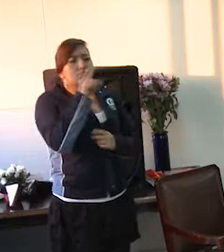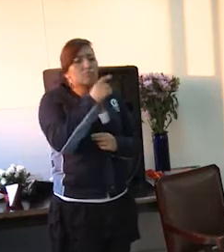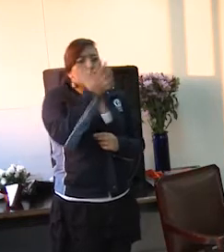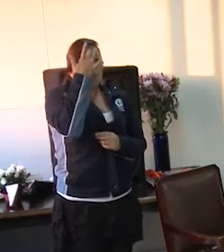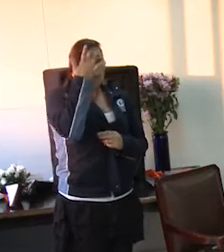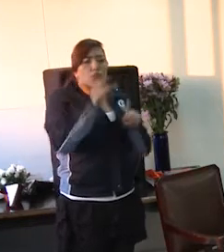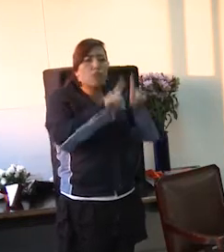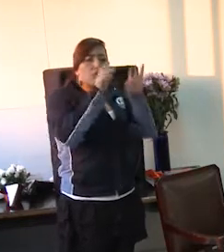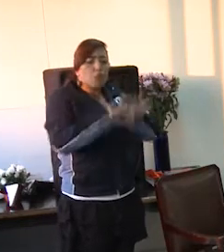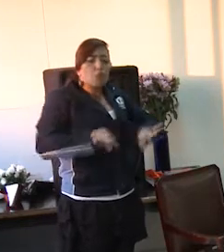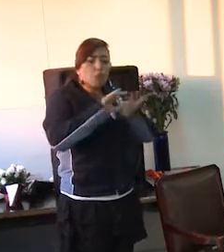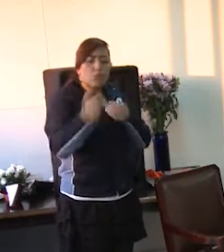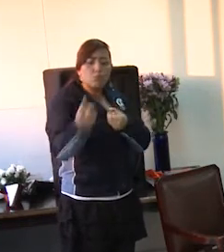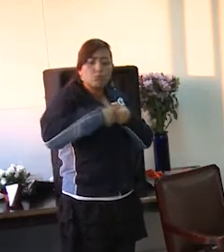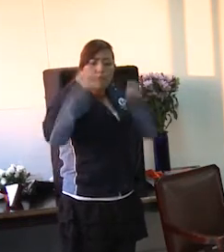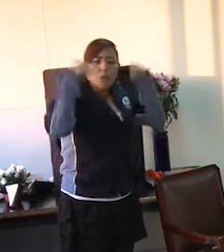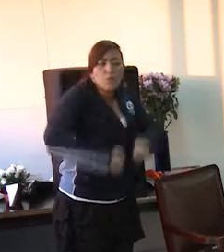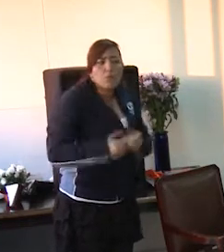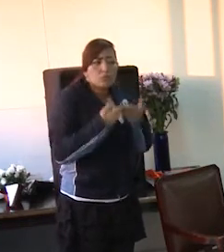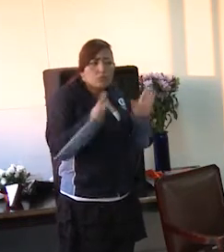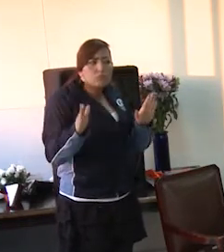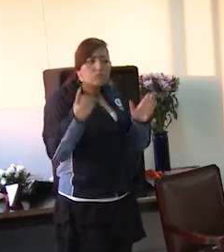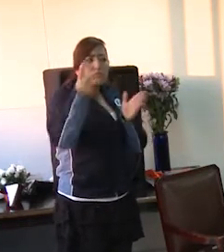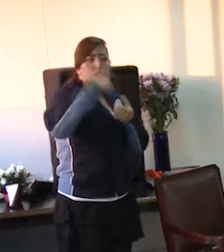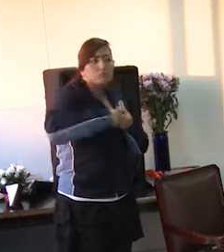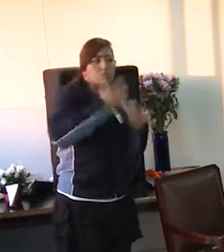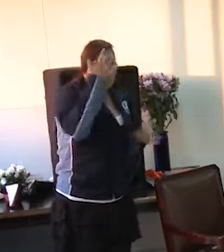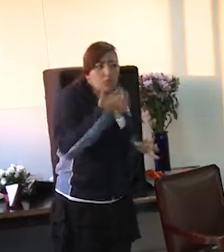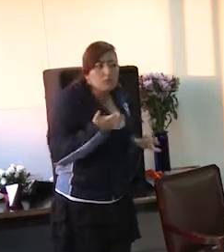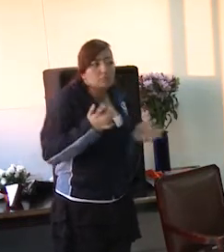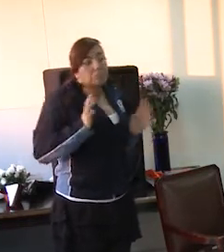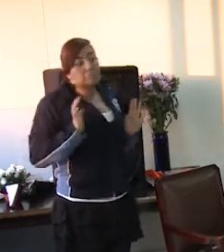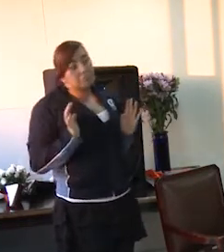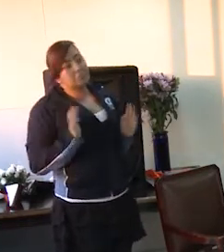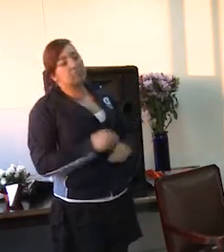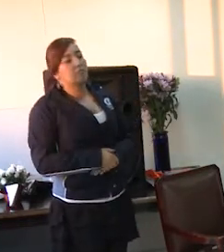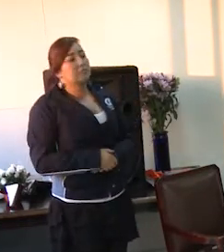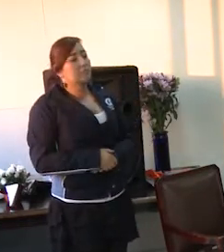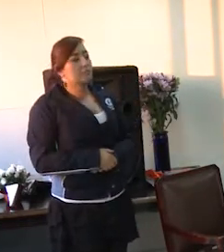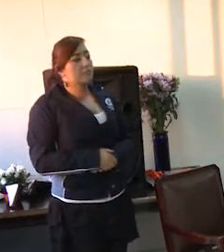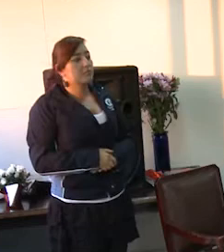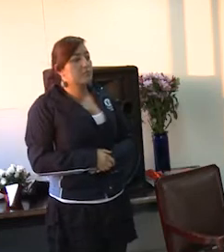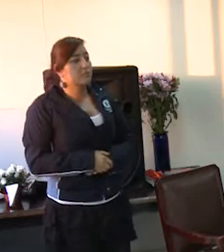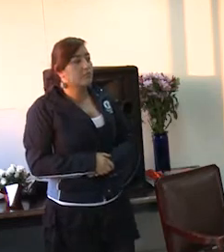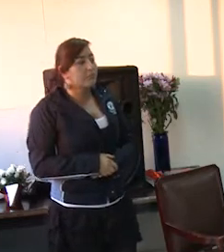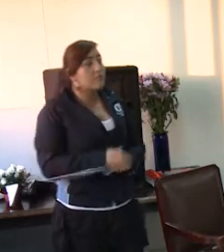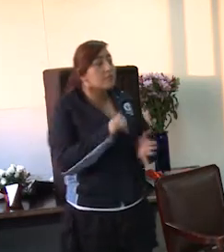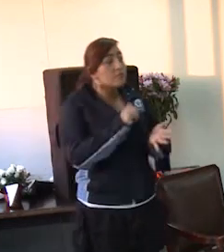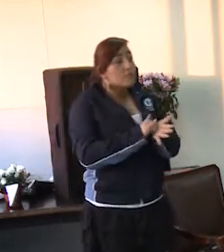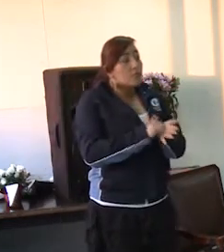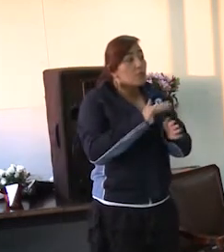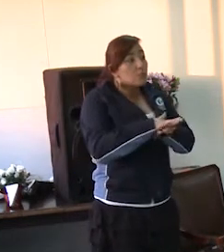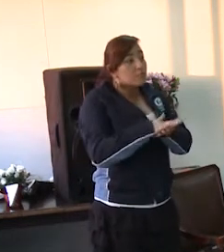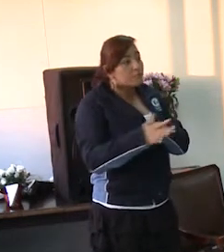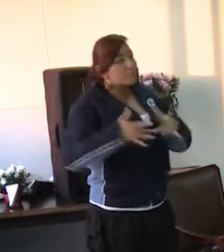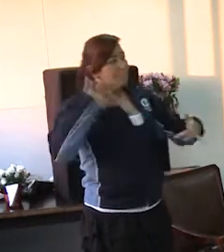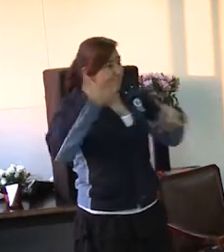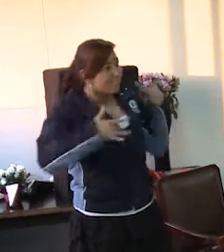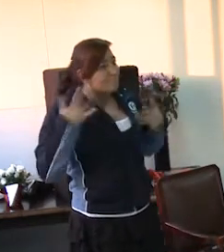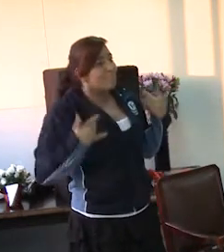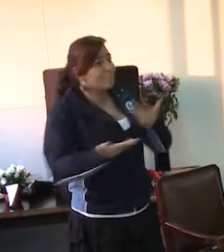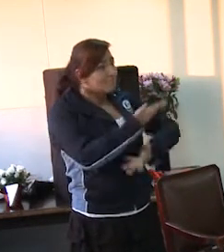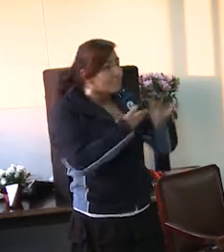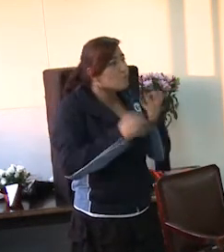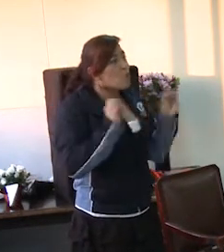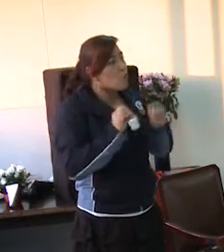renovación del registro calificado? Podríamos pensar en Navidad que la pregunta supone, ya sea por una alegría compartida y contagiosa o